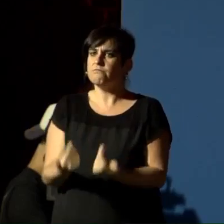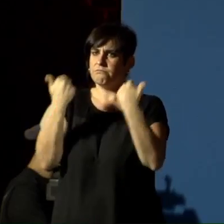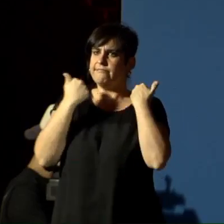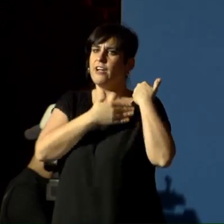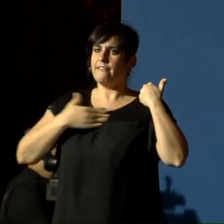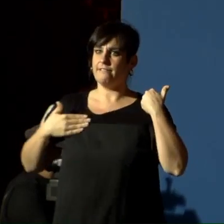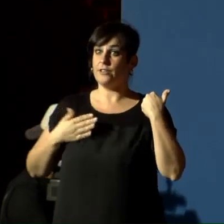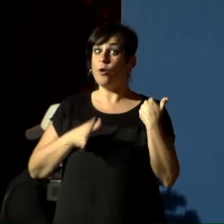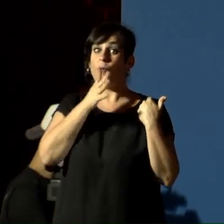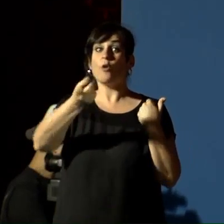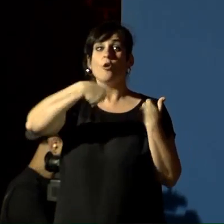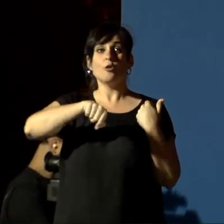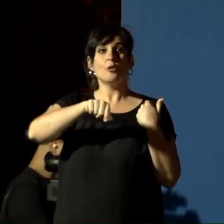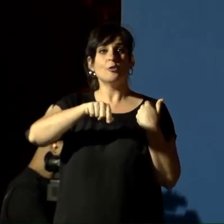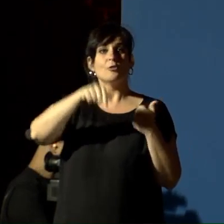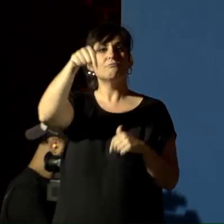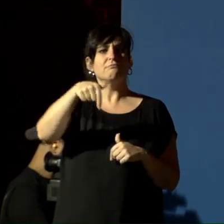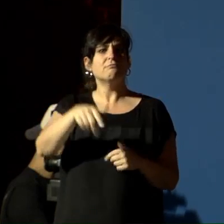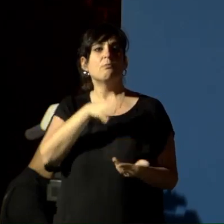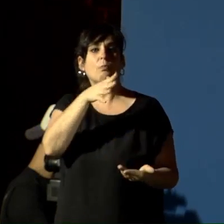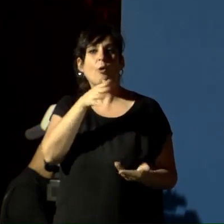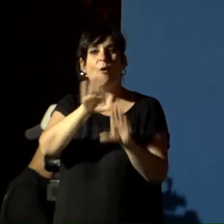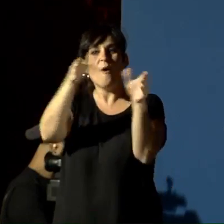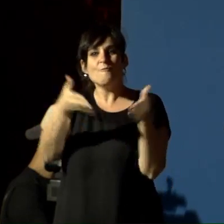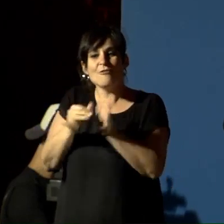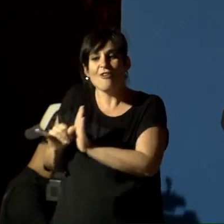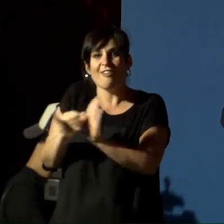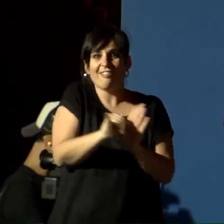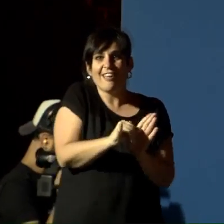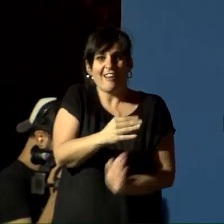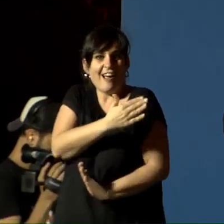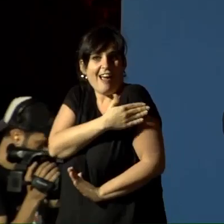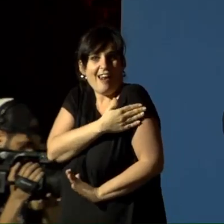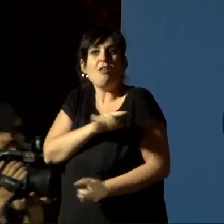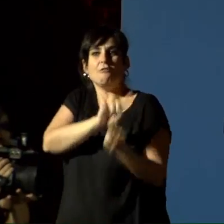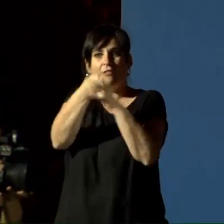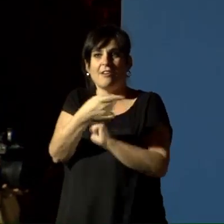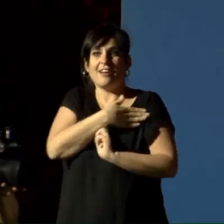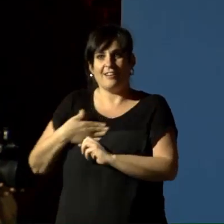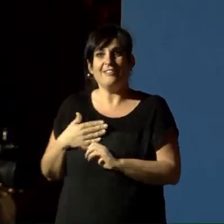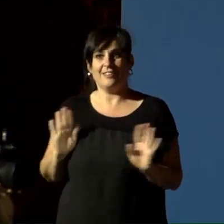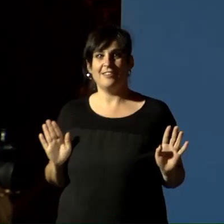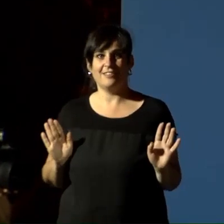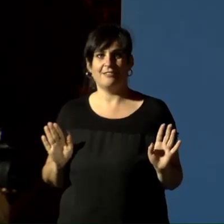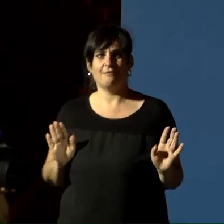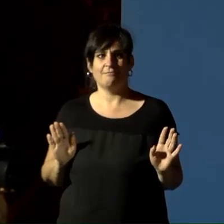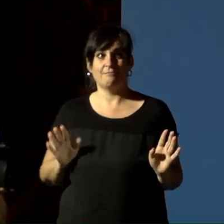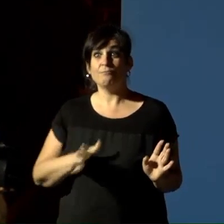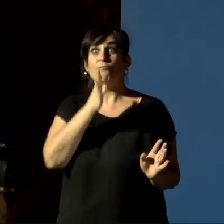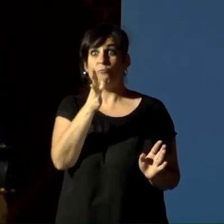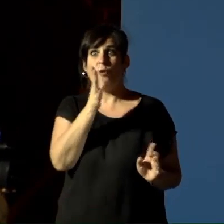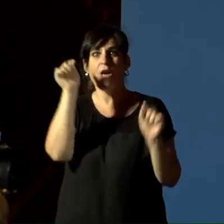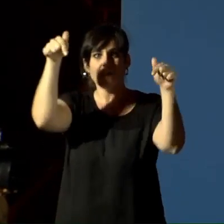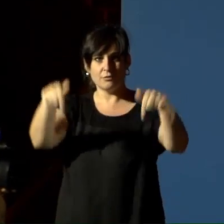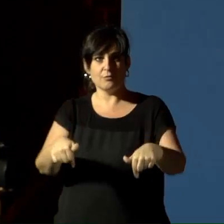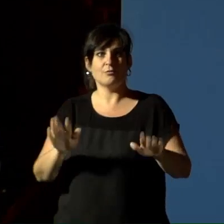cambiar o mundo, o mundo o máis cercano, pero tamén o queda máis lontano. Estamos aquí para cambiar o